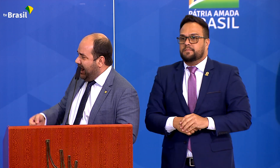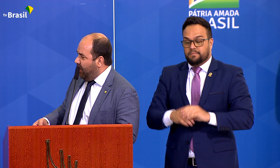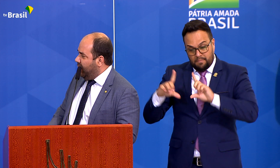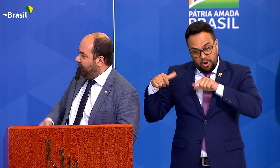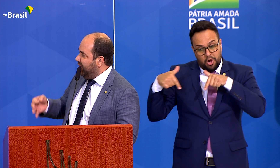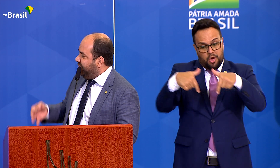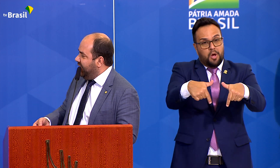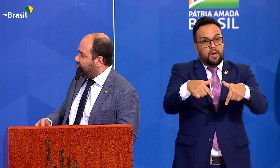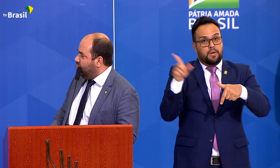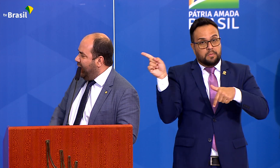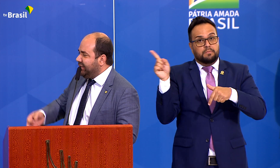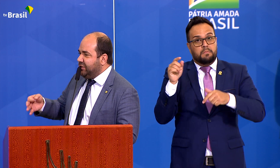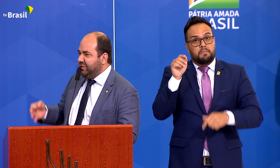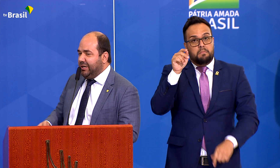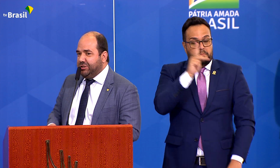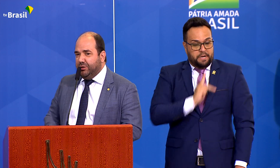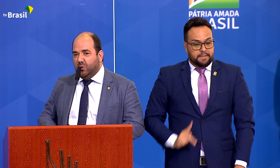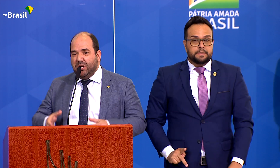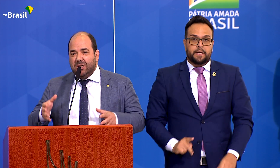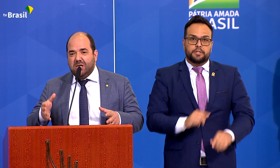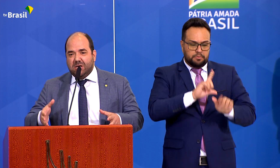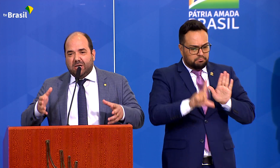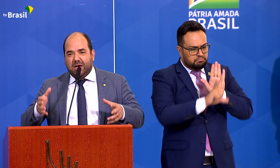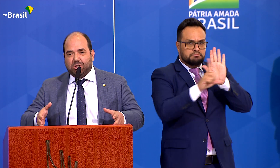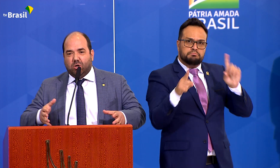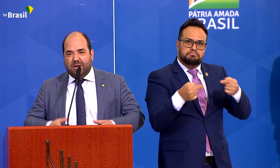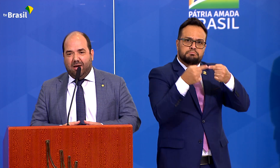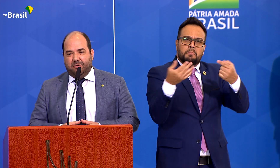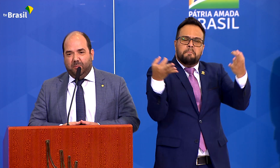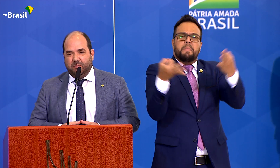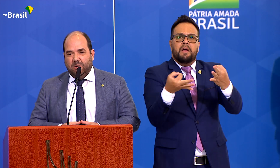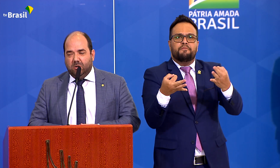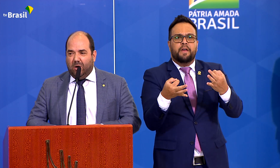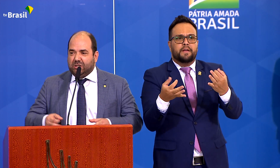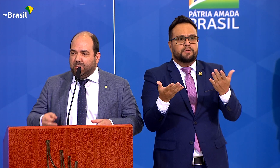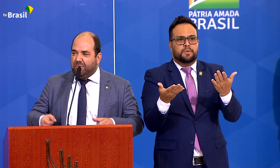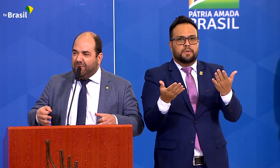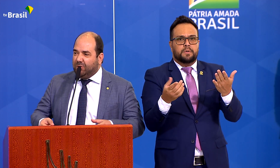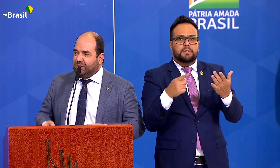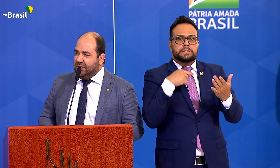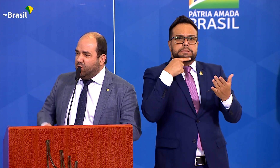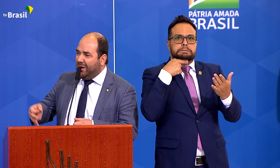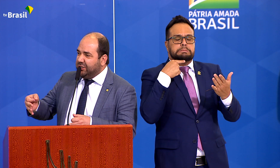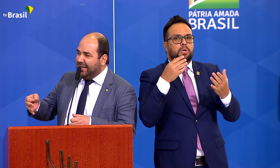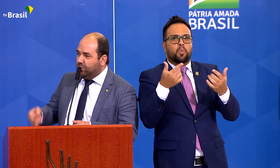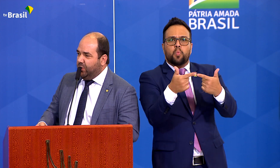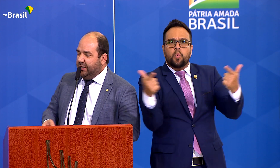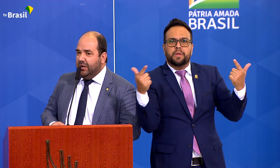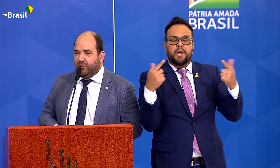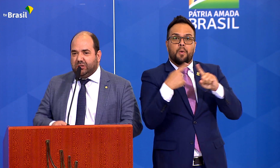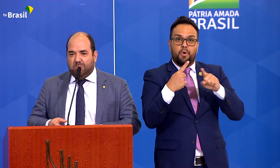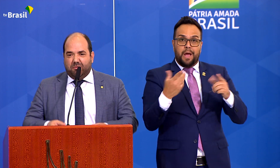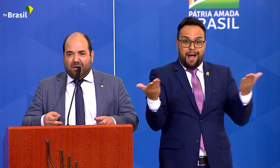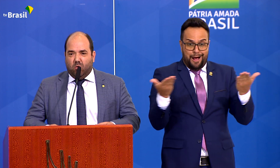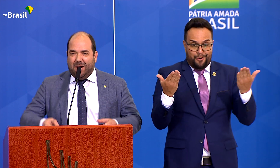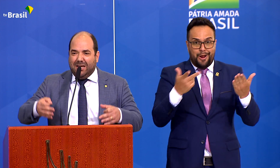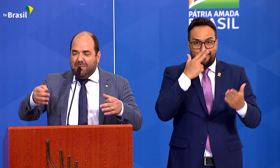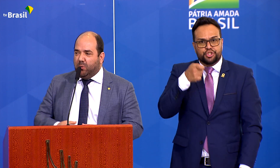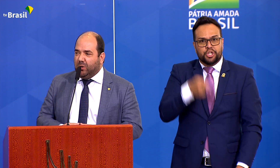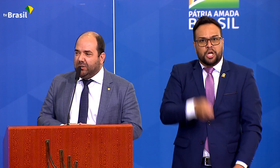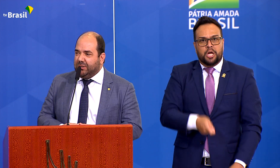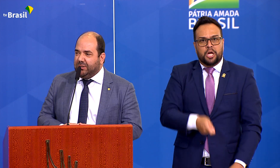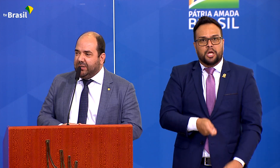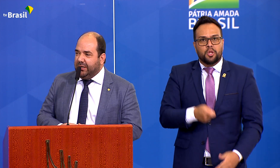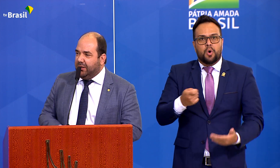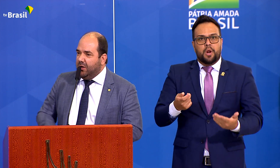foi legal perfeito um ato administrativo inquestionável nós estamos vivendo sim uma ditadura nós estamos